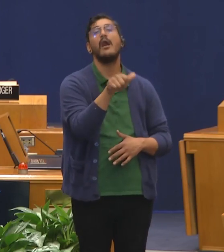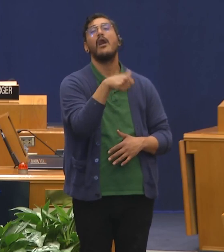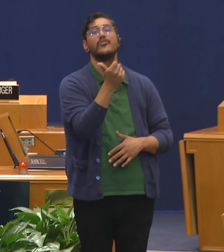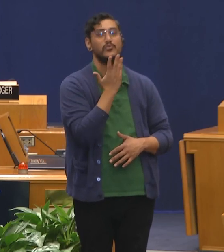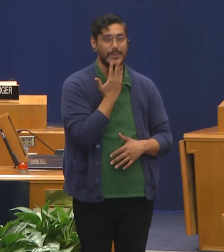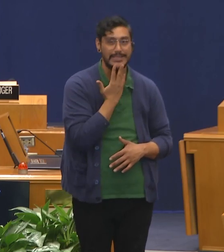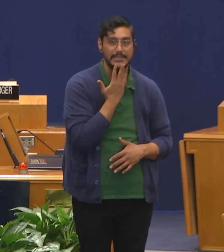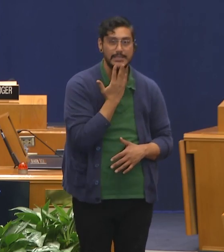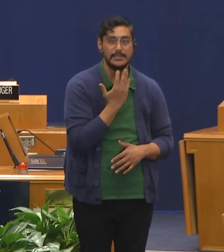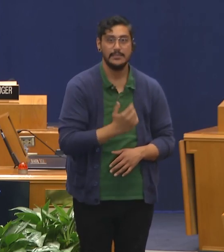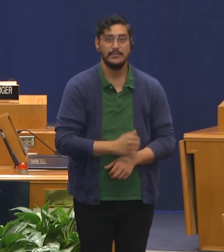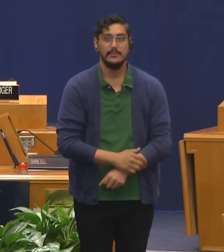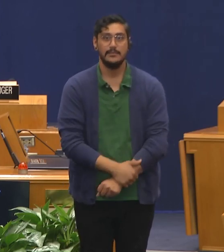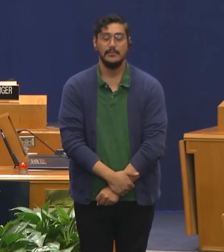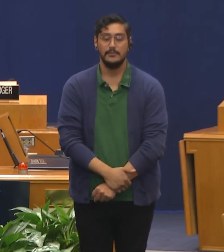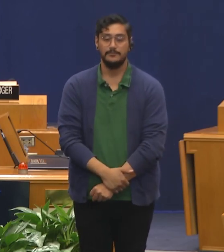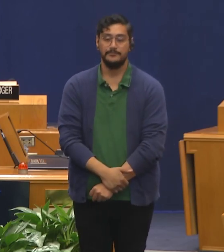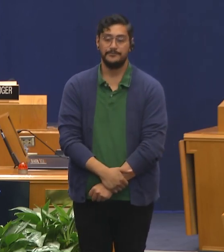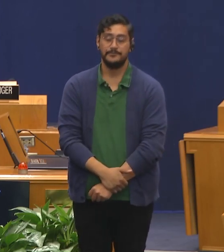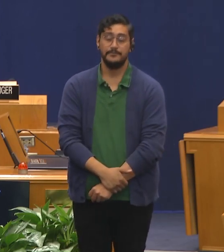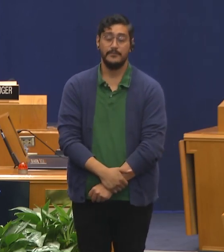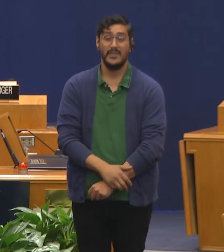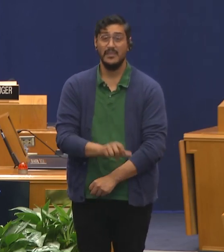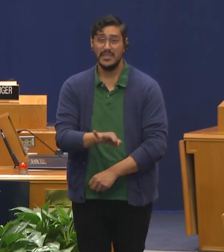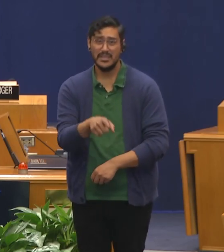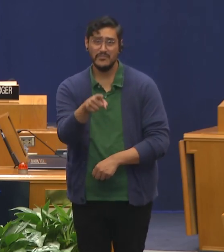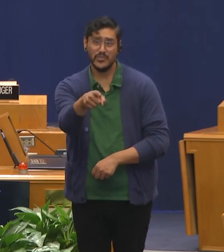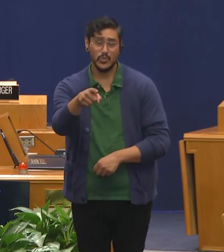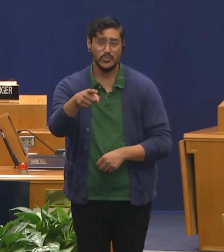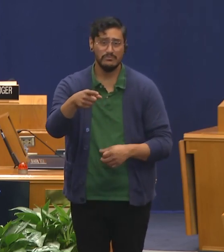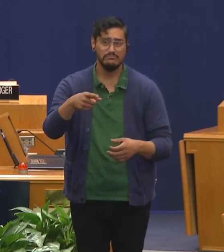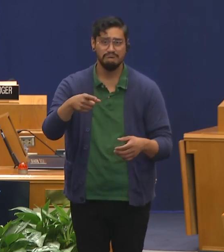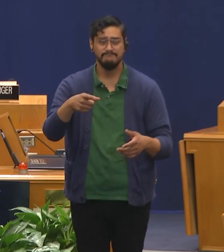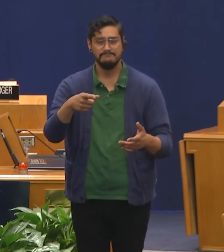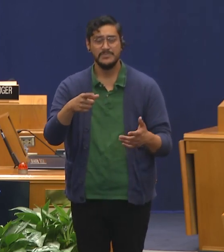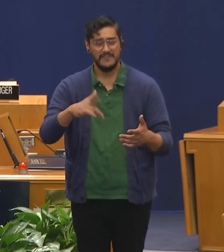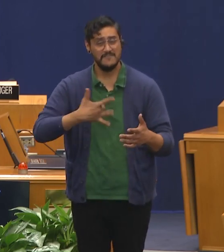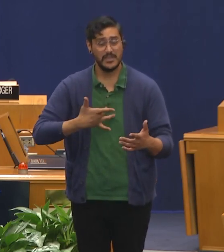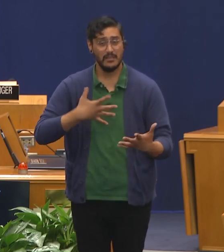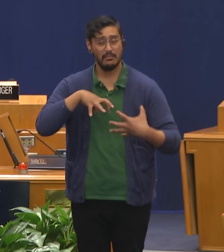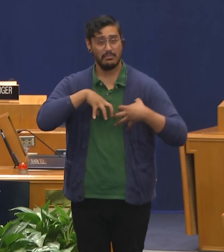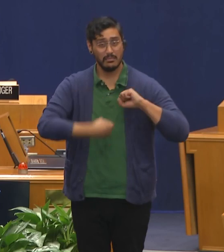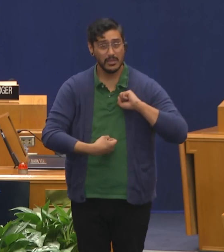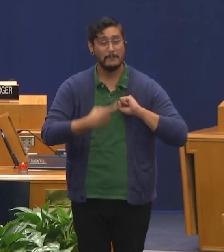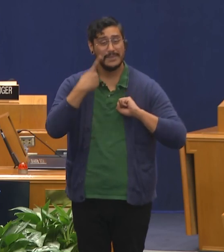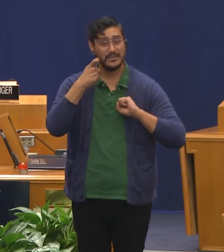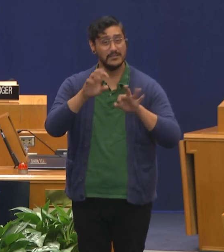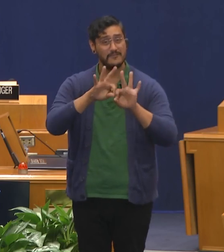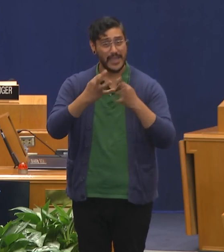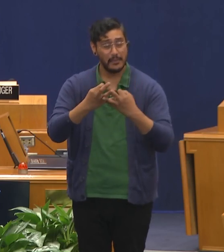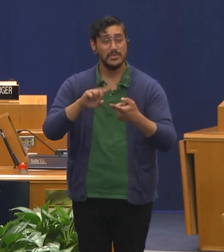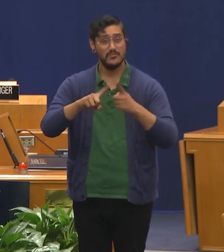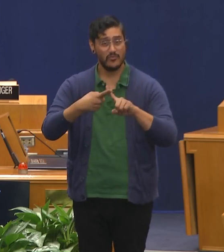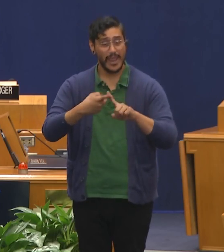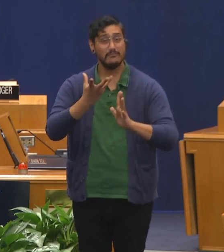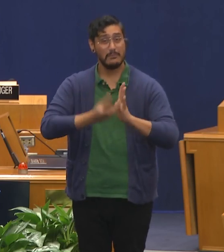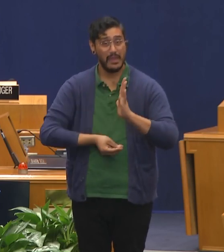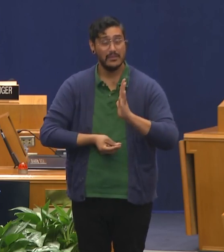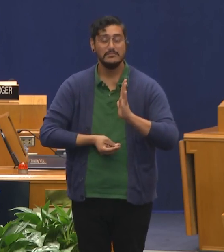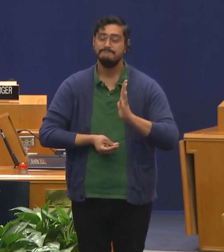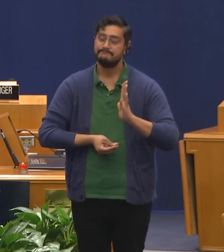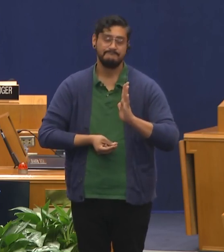etnia. Para aquellos que están afligidos por el fallecimiento de sus seres queridos, lo sentimos mucho.